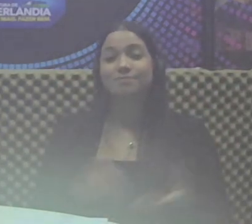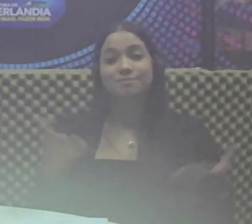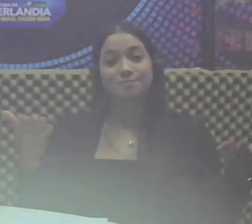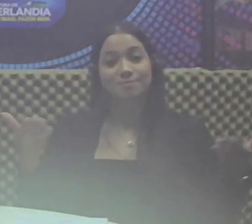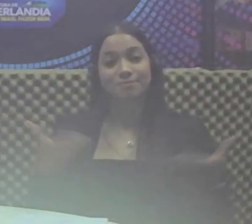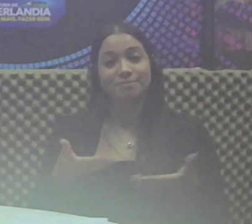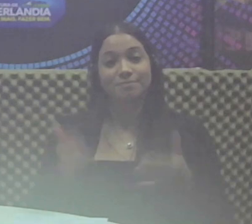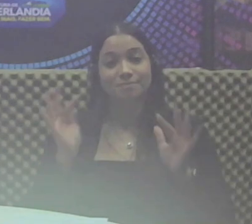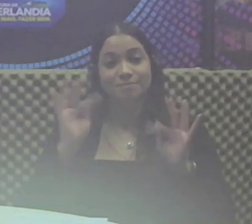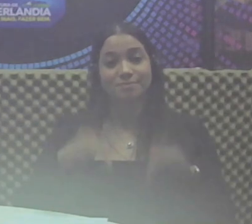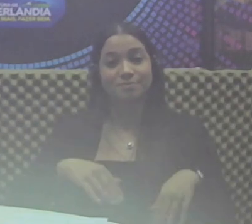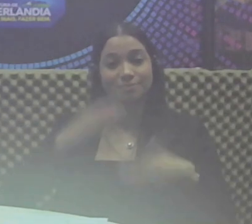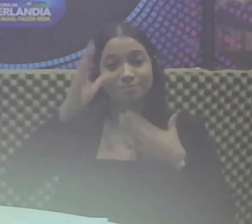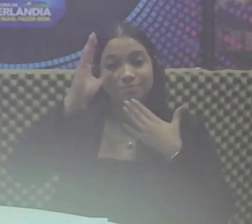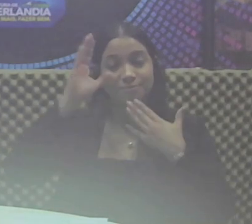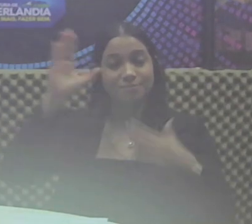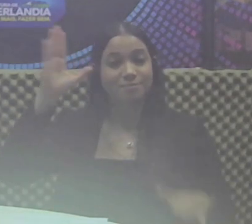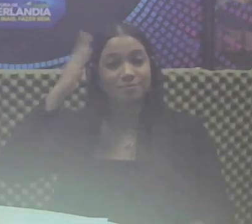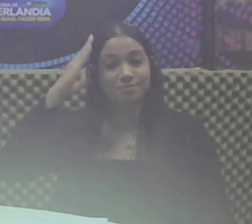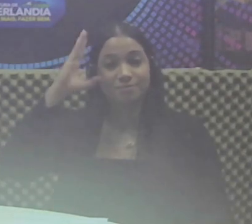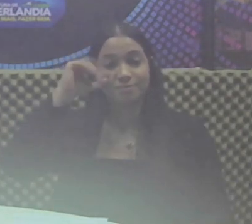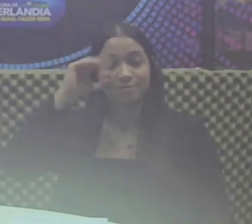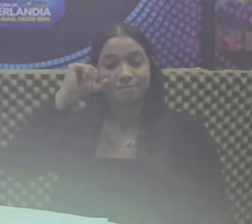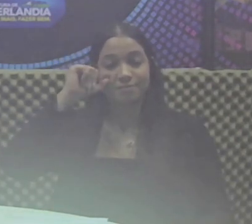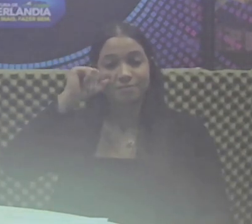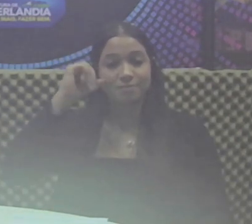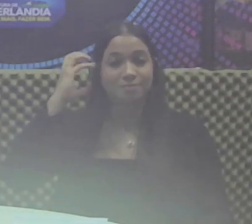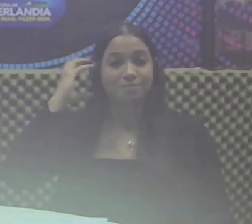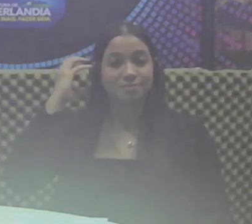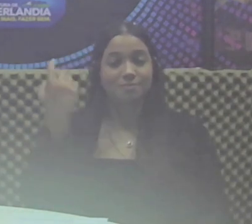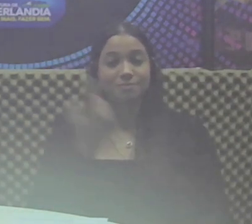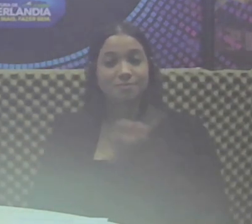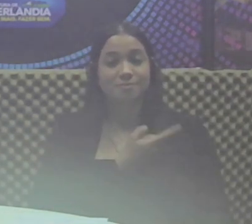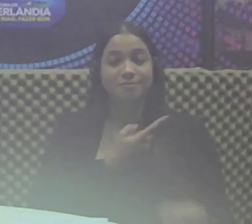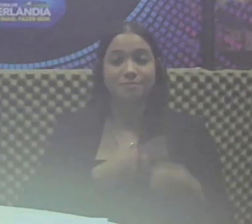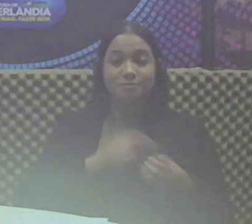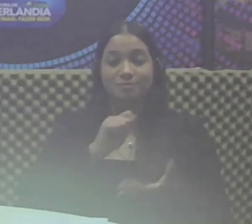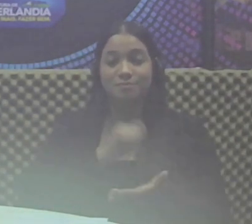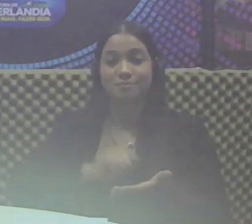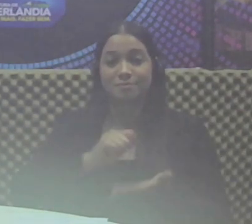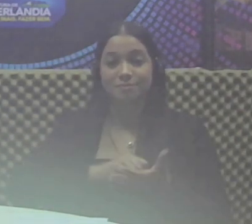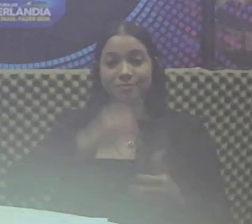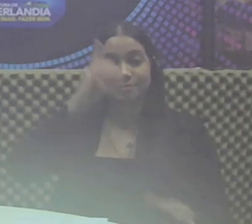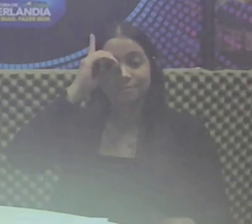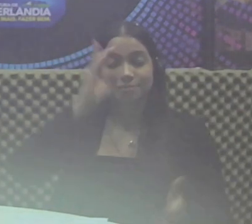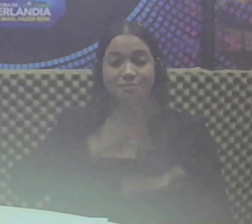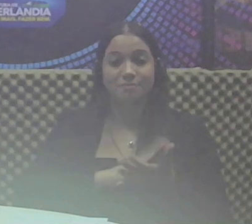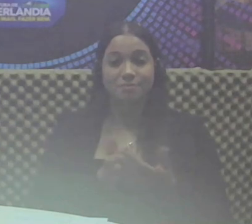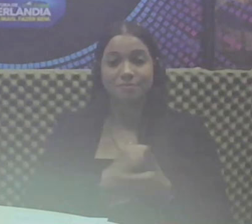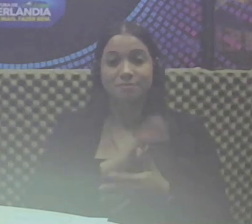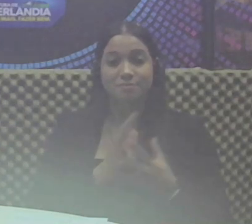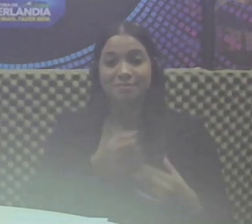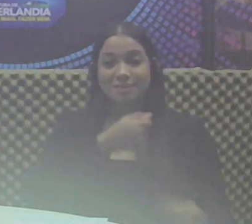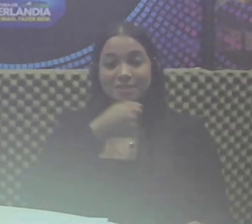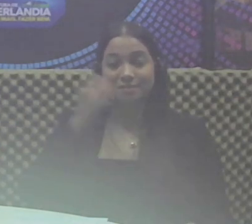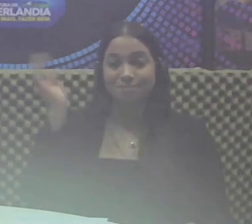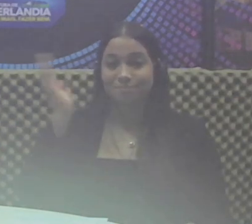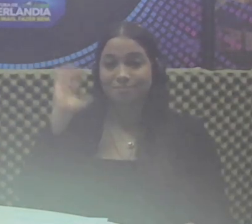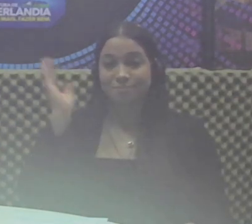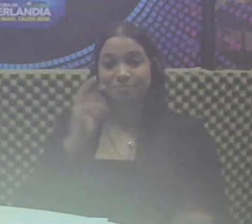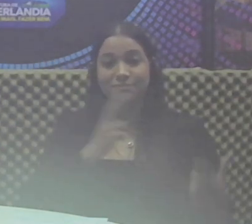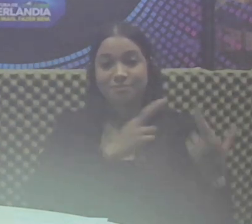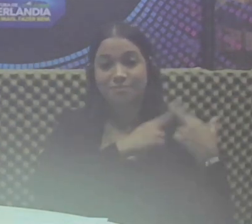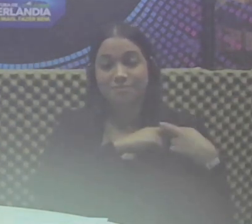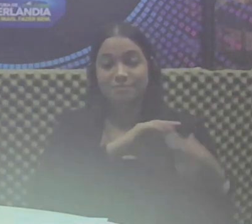a edição de hoje fica por aqui obrigado pela sua audiência edição Daniela Aires tradução em Libras Amanda